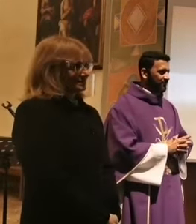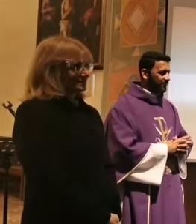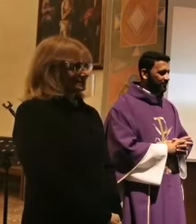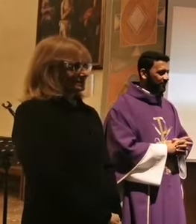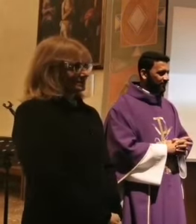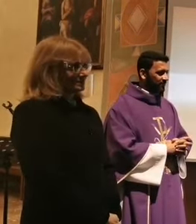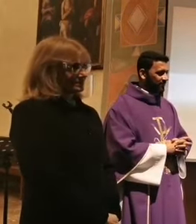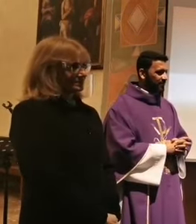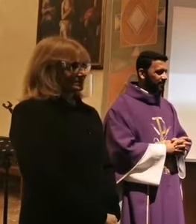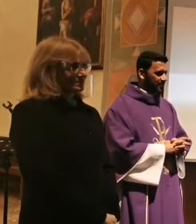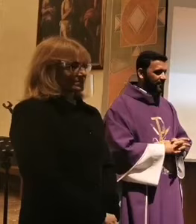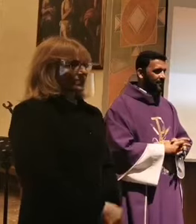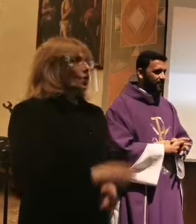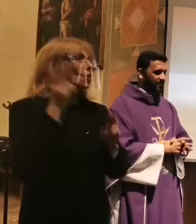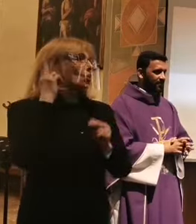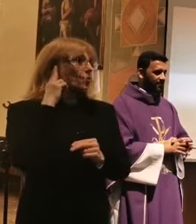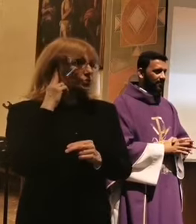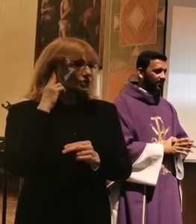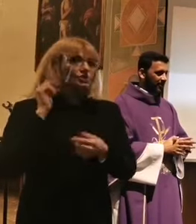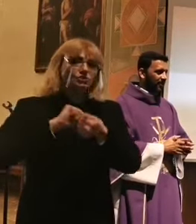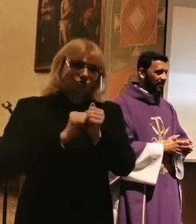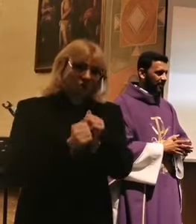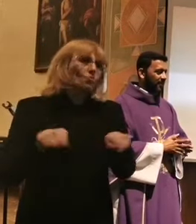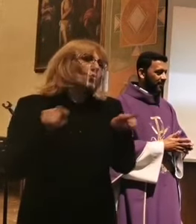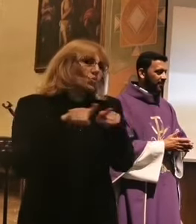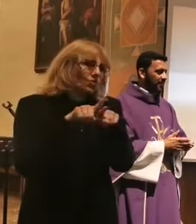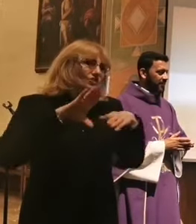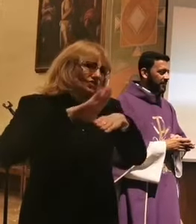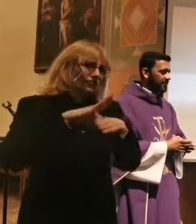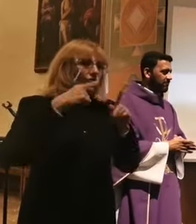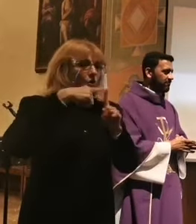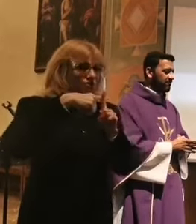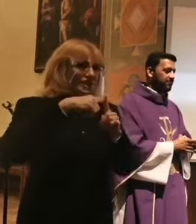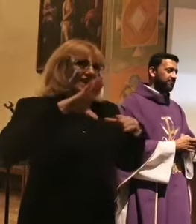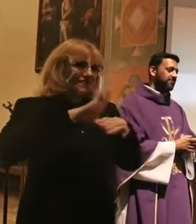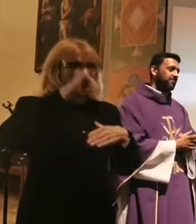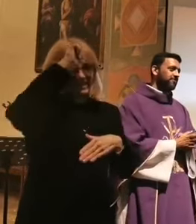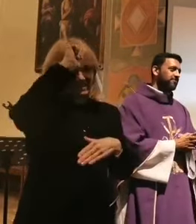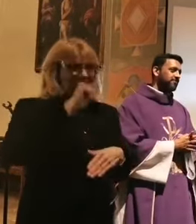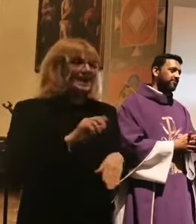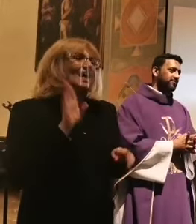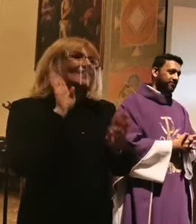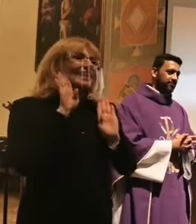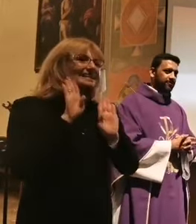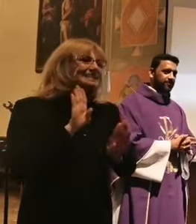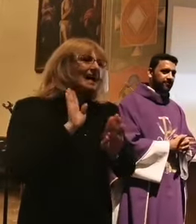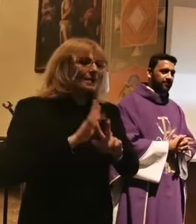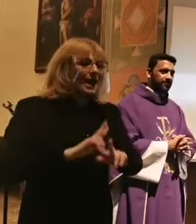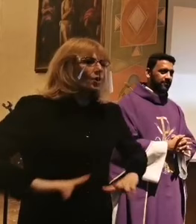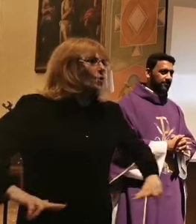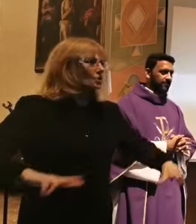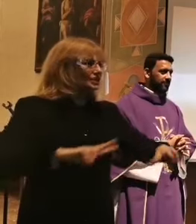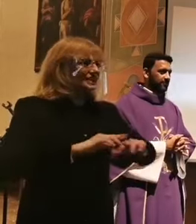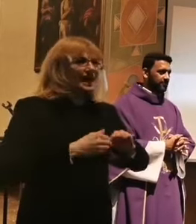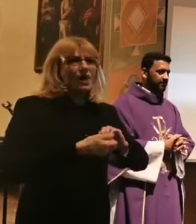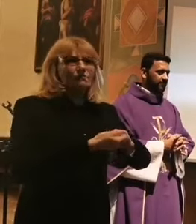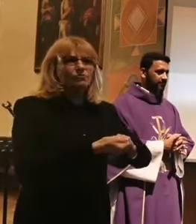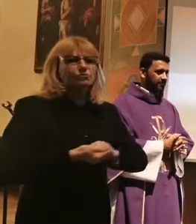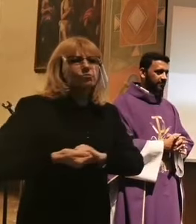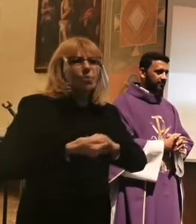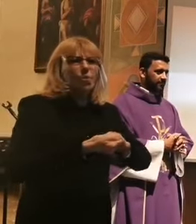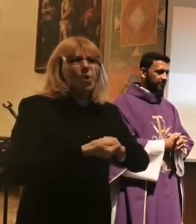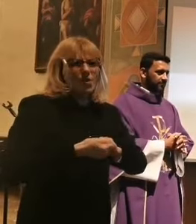są również w kościele w Indiach. I ci Gusi to są, to jest ta sama rodzina, ta sama wspólnota,